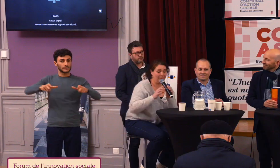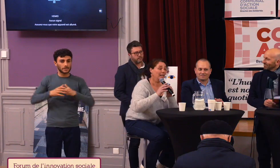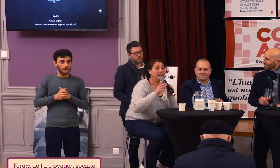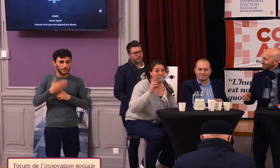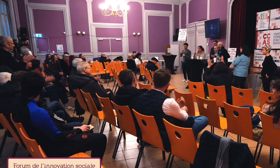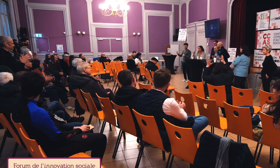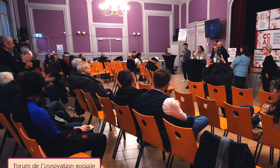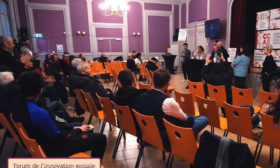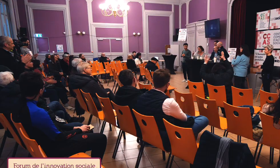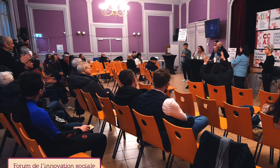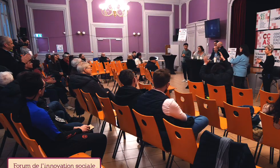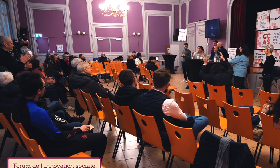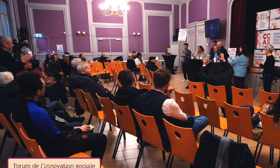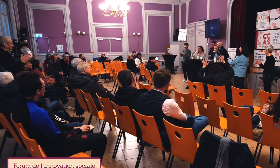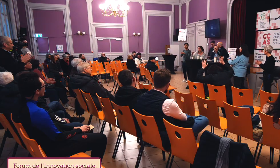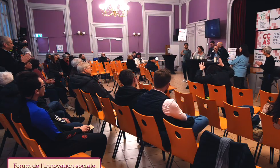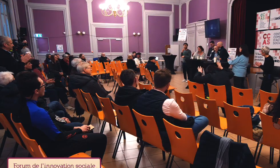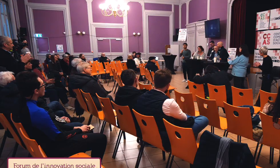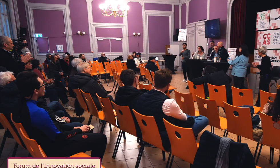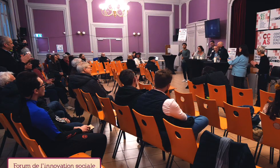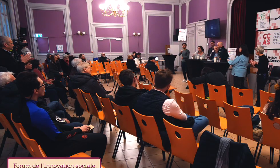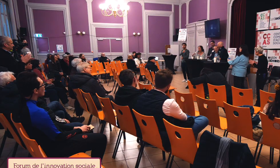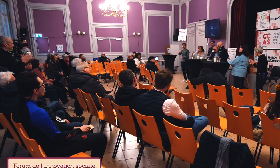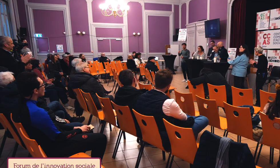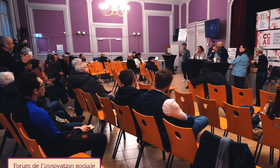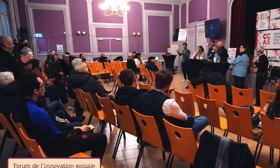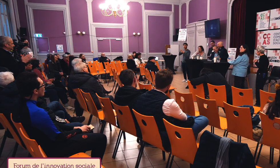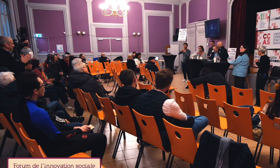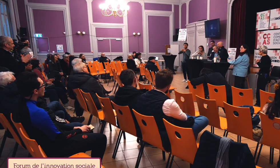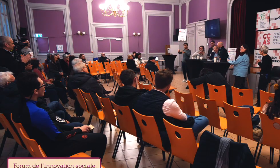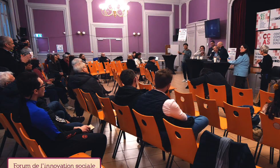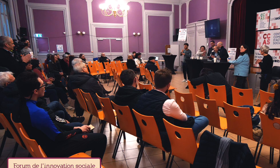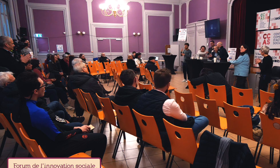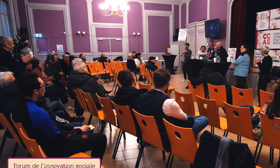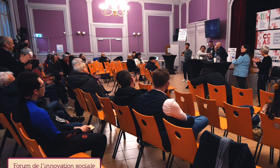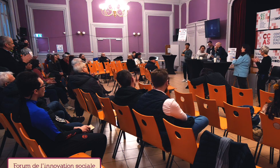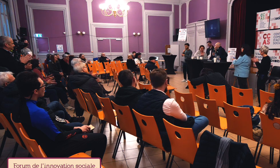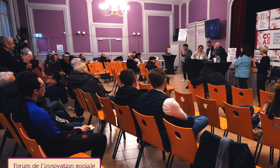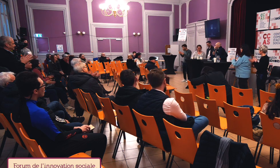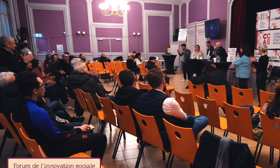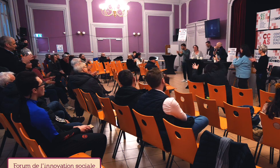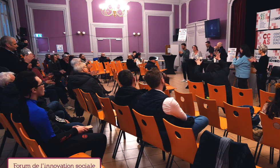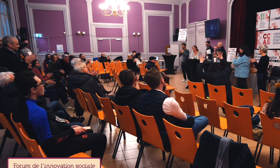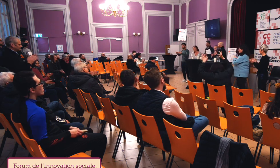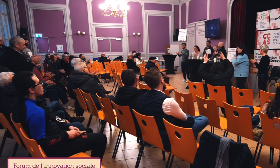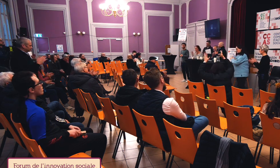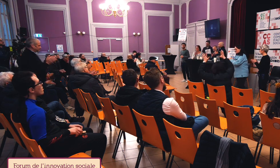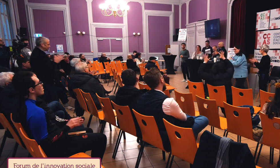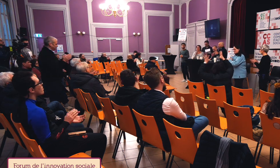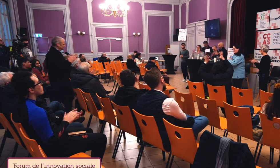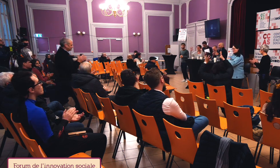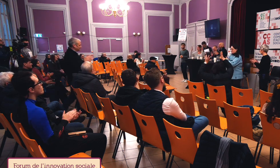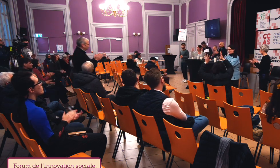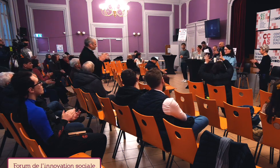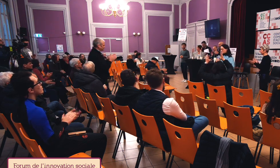poches merci et merci aussi c'est d'avoir mis en accessibilité une partie de cet événement maison merci beaucoup Nadège c'est vrai